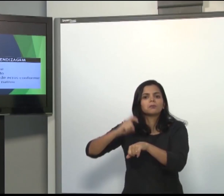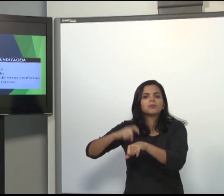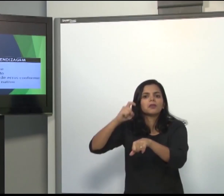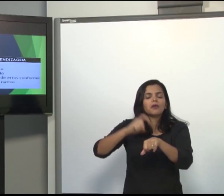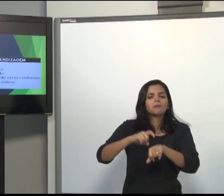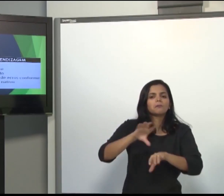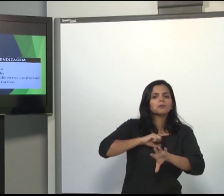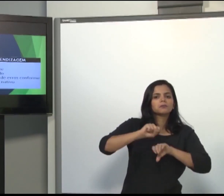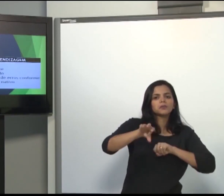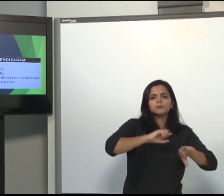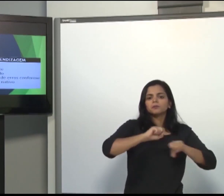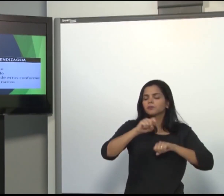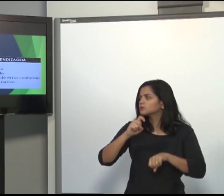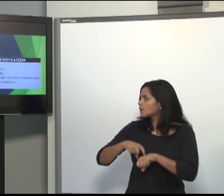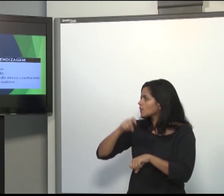da conversação.